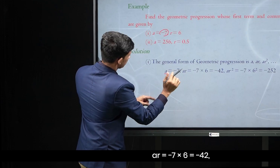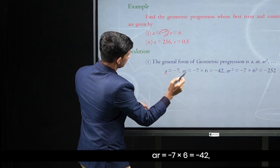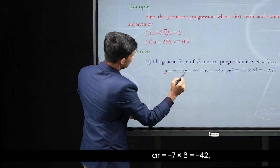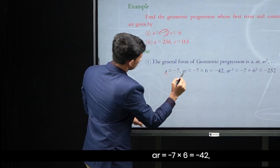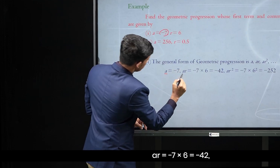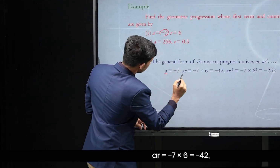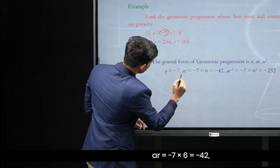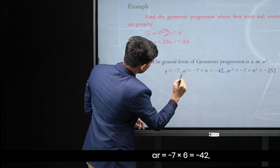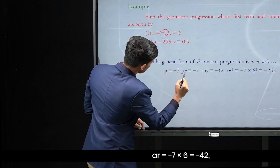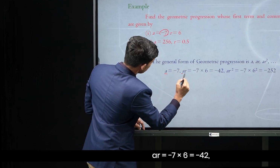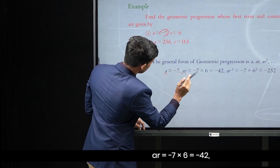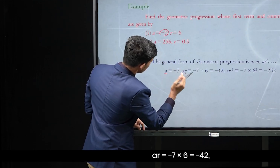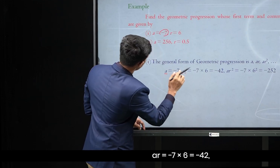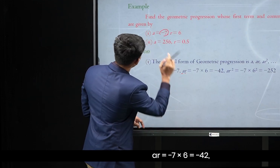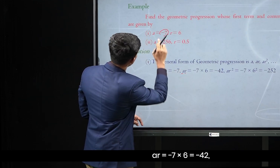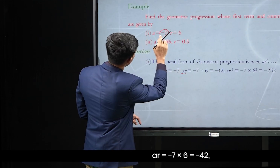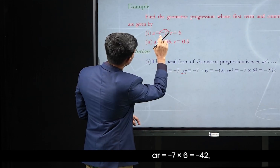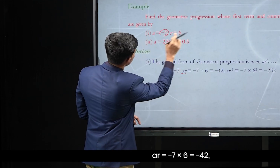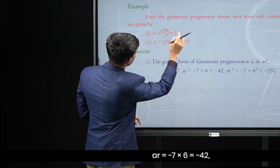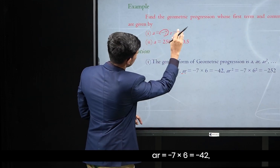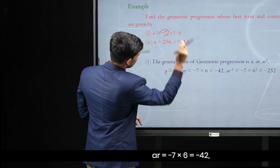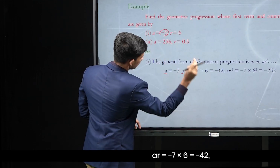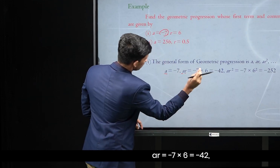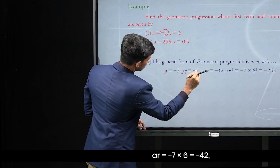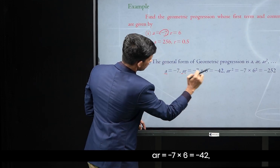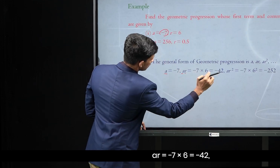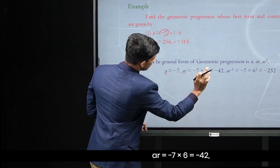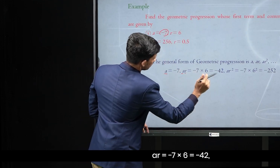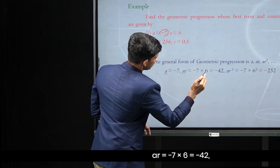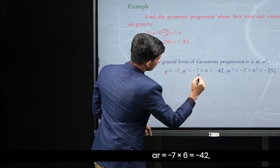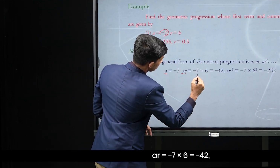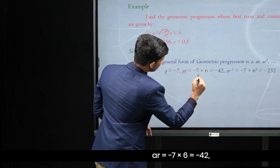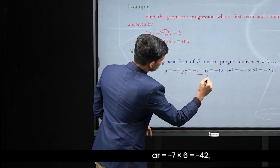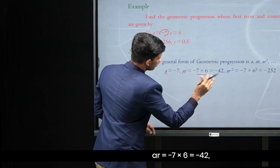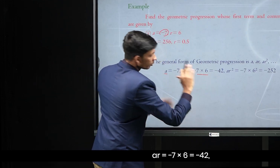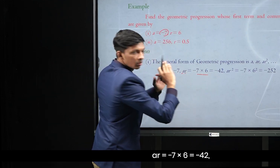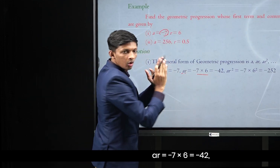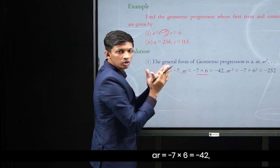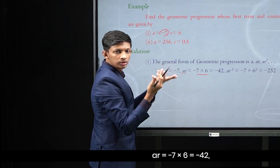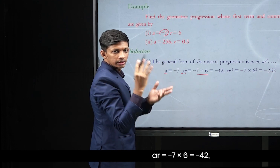ஏஆர் ஈடு கழித்தல் 7 பெருக்கல் 6 ஈடு கழித்தல்